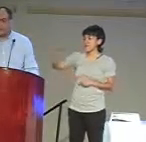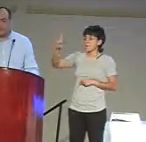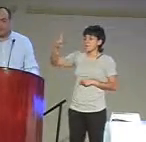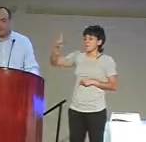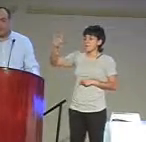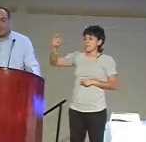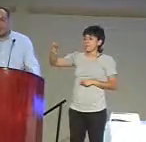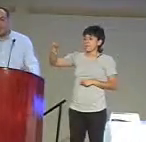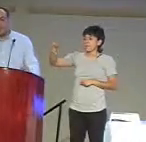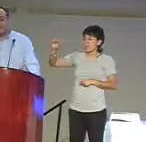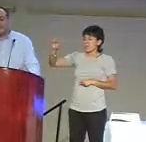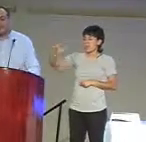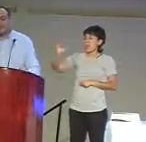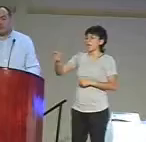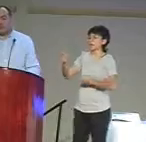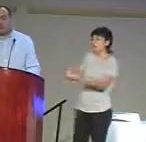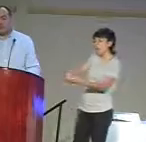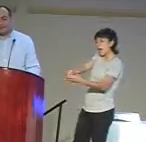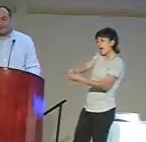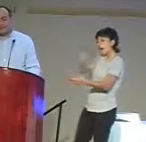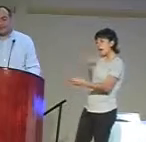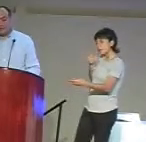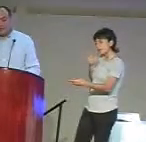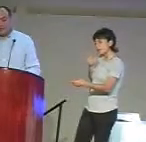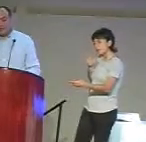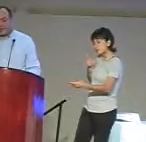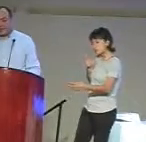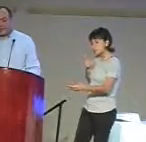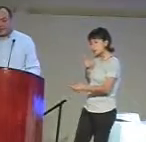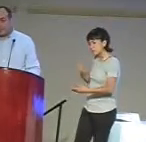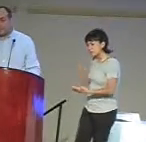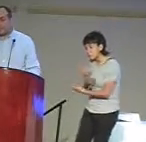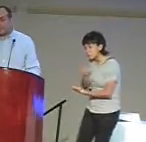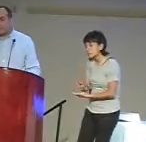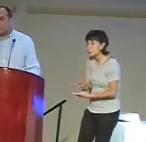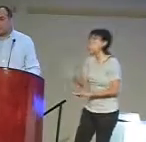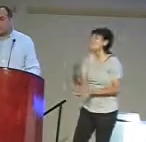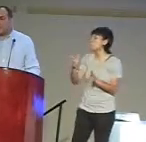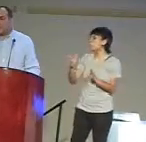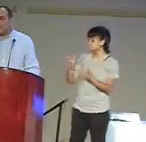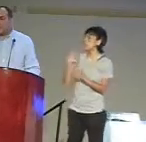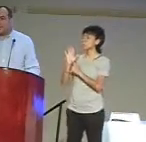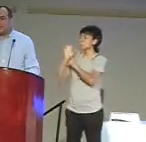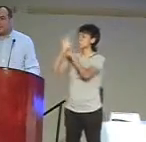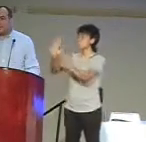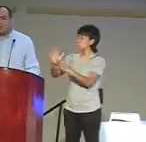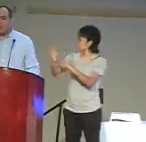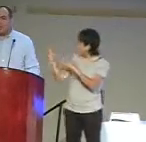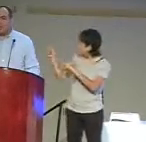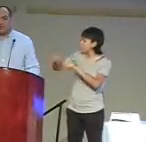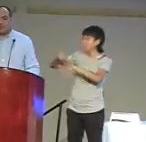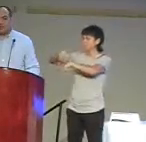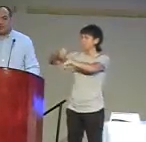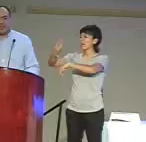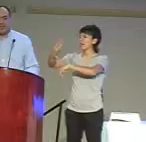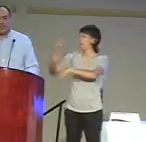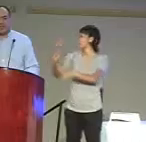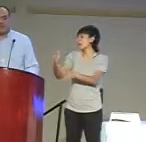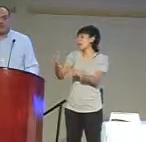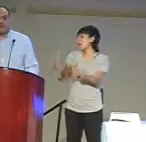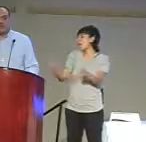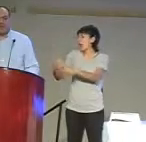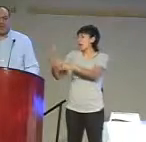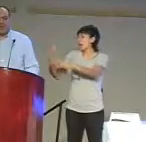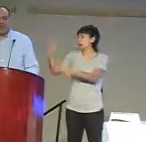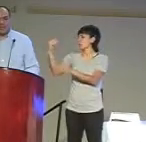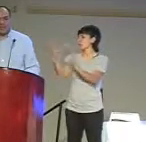alza. Estas son cifras hasta el 2008, pero seguramente con los datos obtenidos